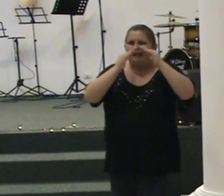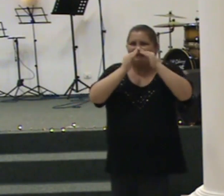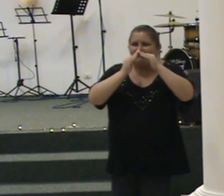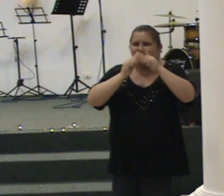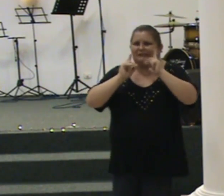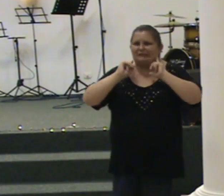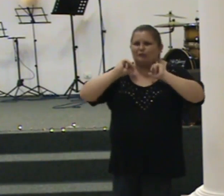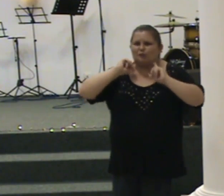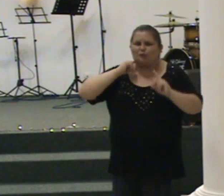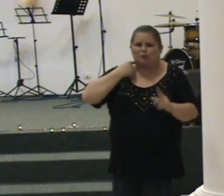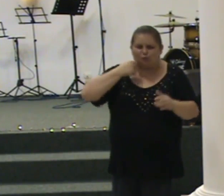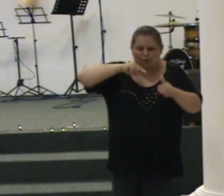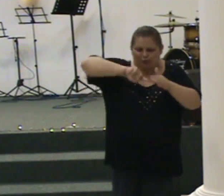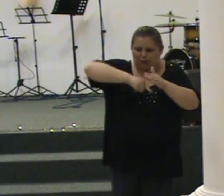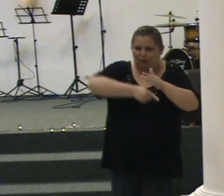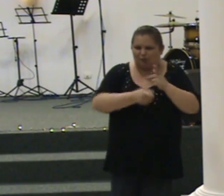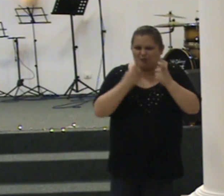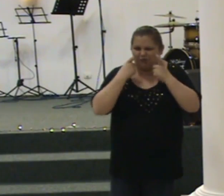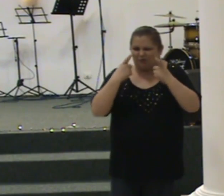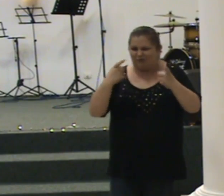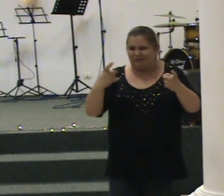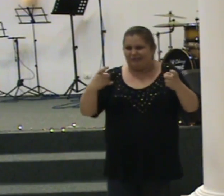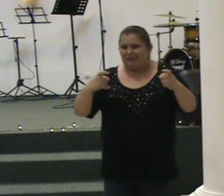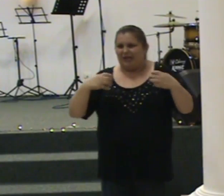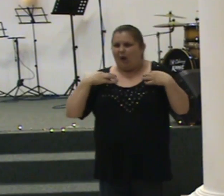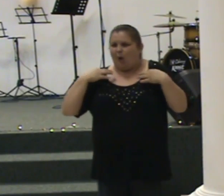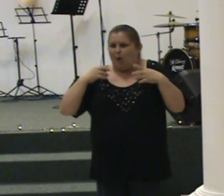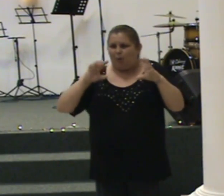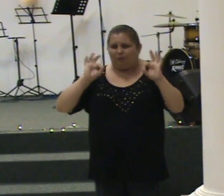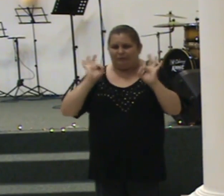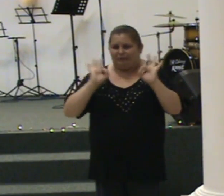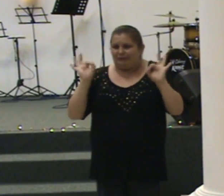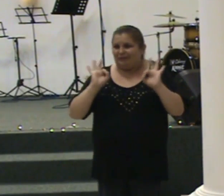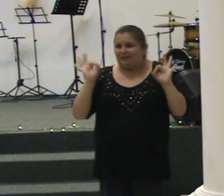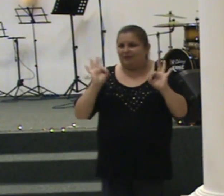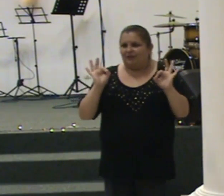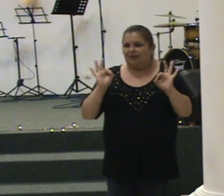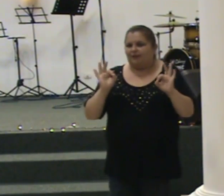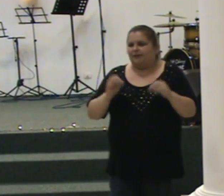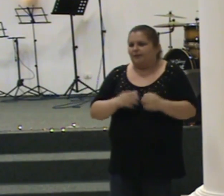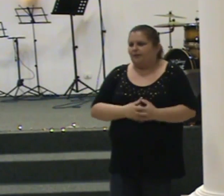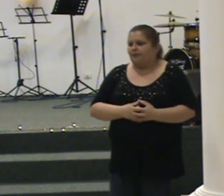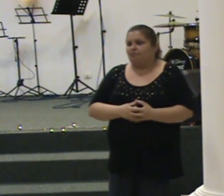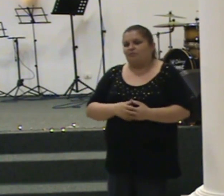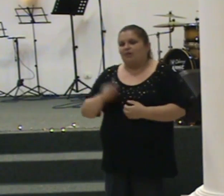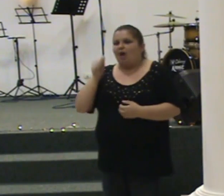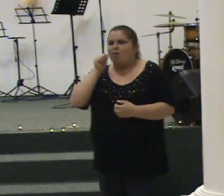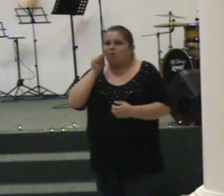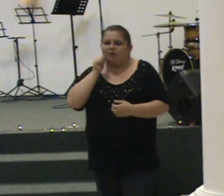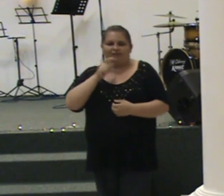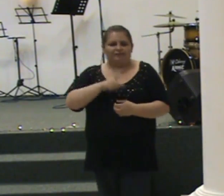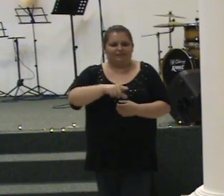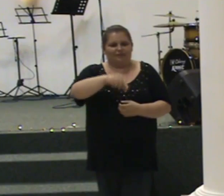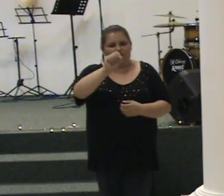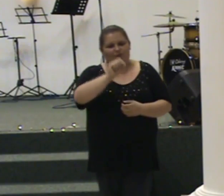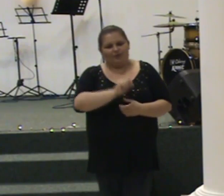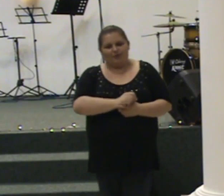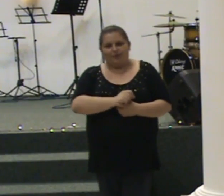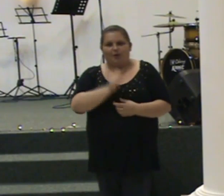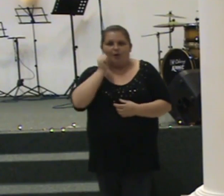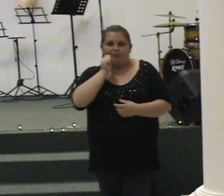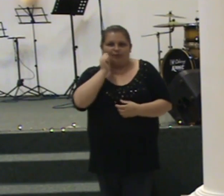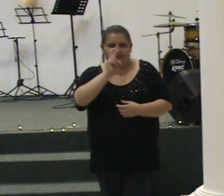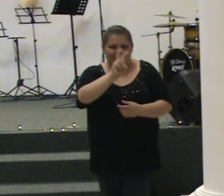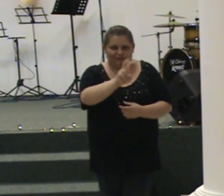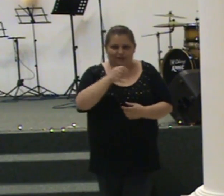aquela sujeira, né? Aquela imundícia, as roupas sujas. Aí aquela mulher escolheu uma menininha de 5